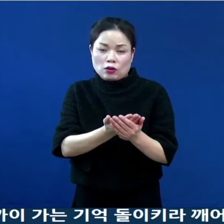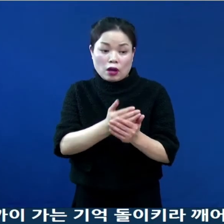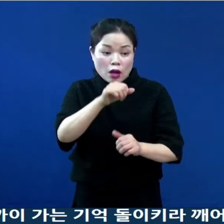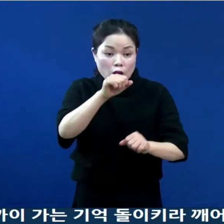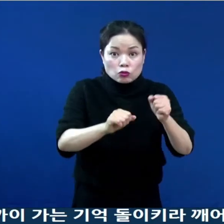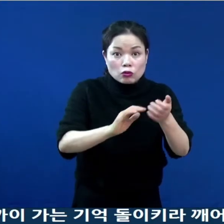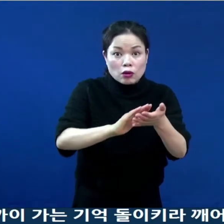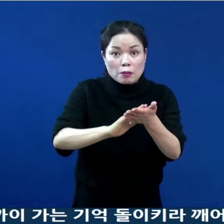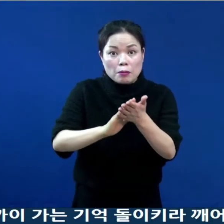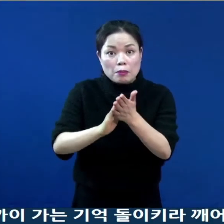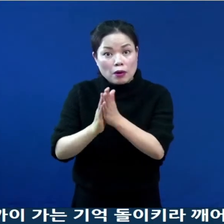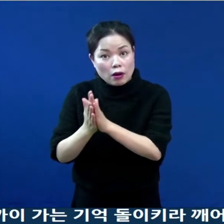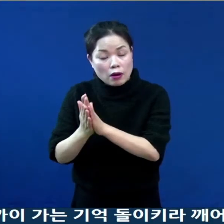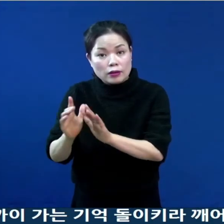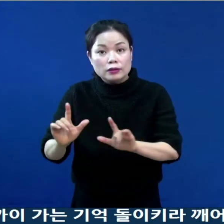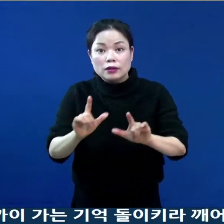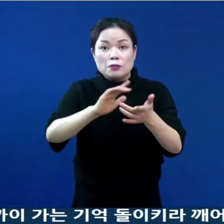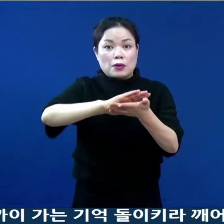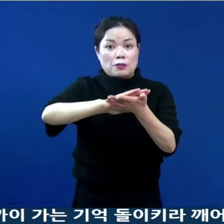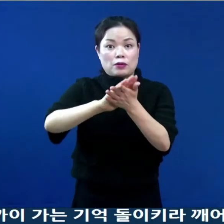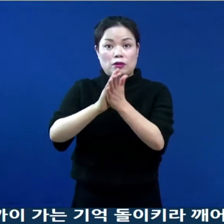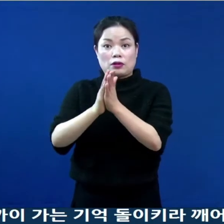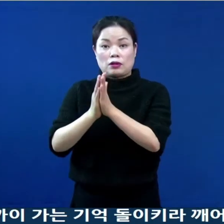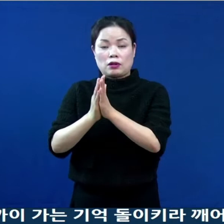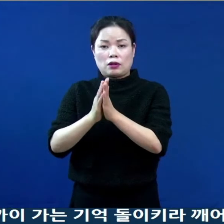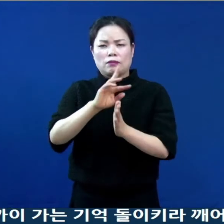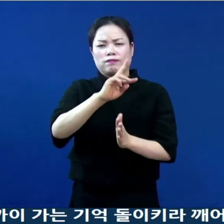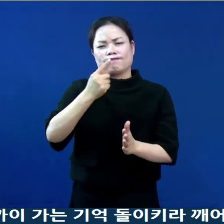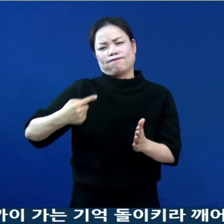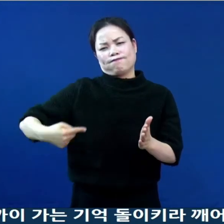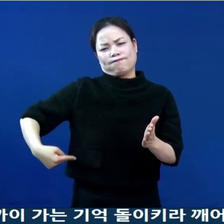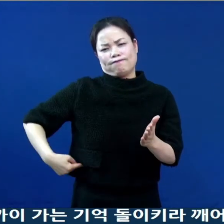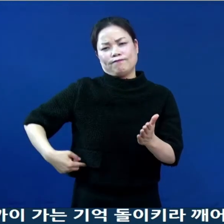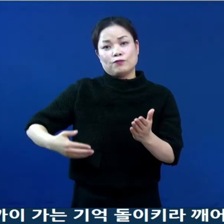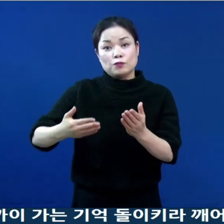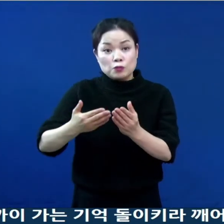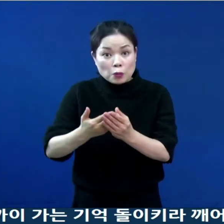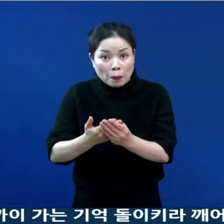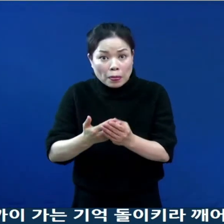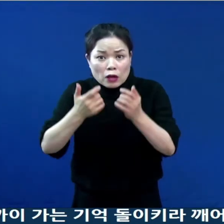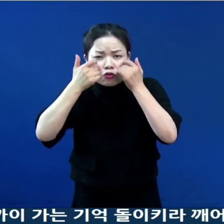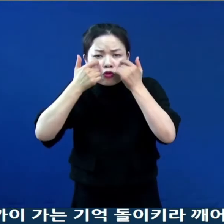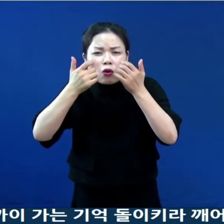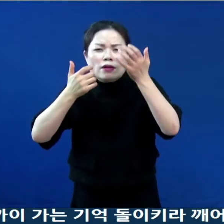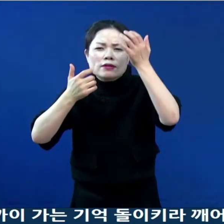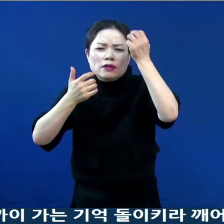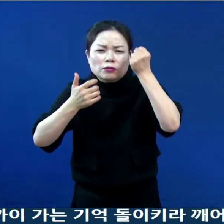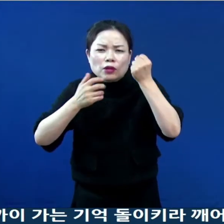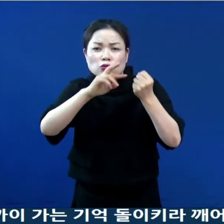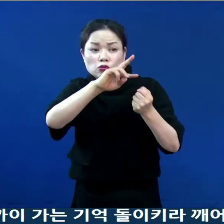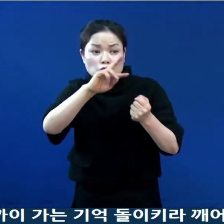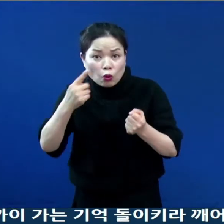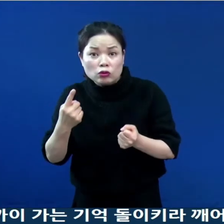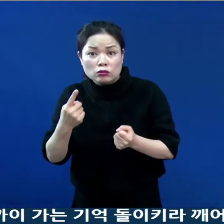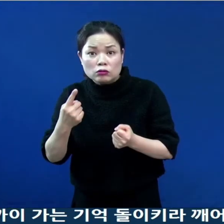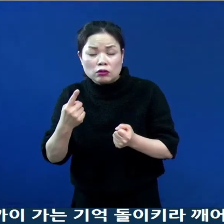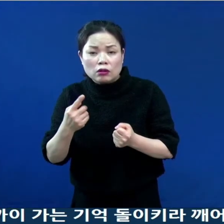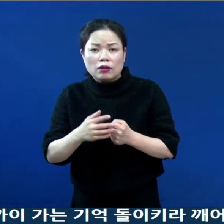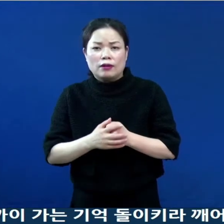행동의 변화를 일으키는 것이죠. 삶의 변화를 일으키는 겁니다. 돌이켜야 됩니다. 사실 정확히 기억했다면 돌이킬 수밖에 없습니다.